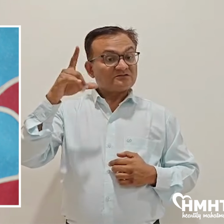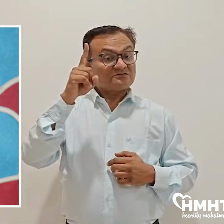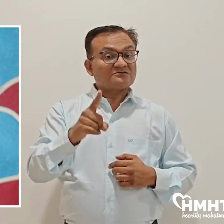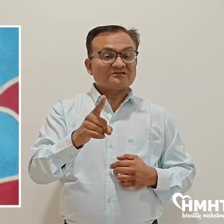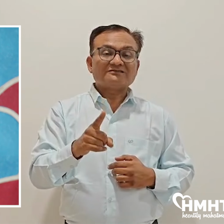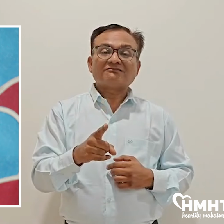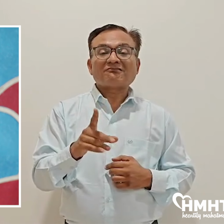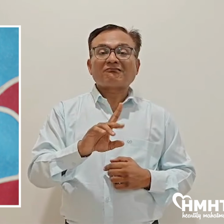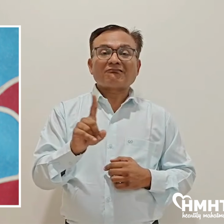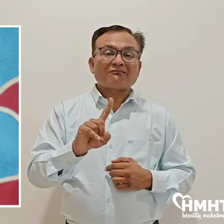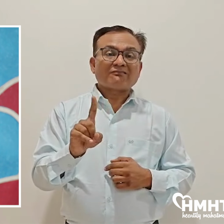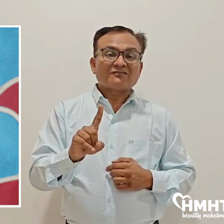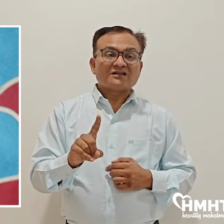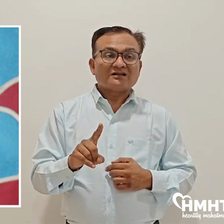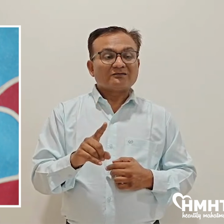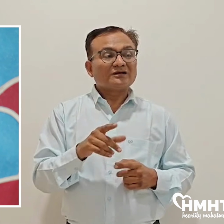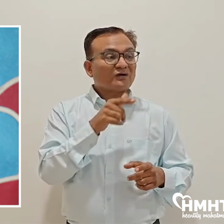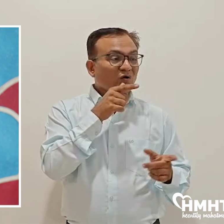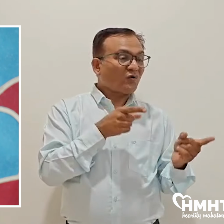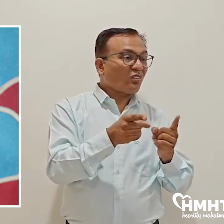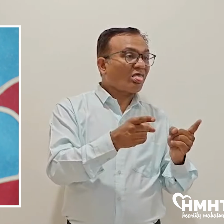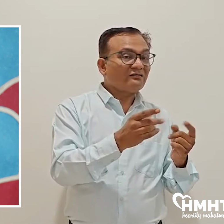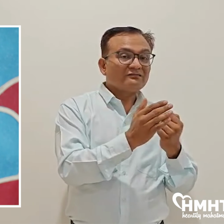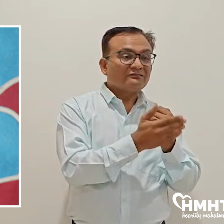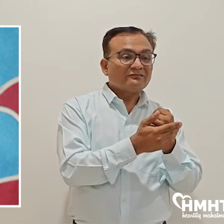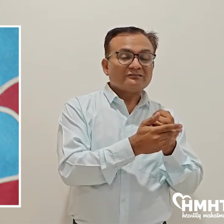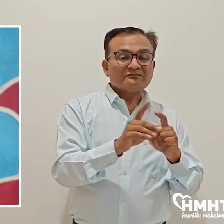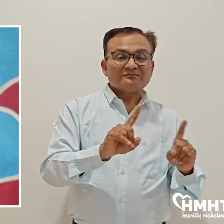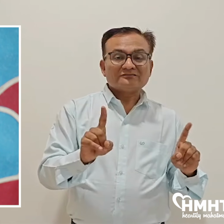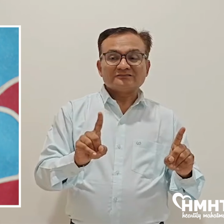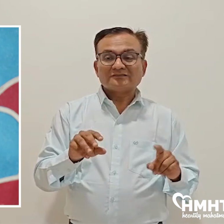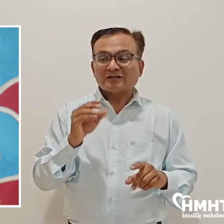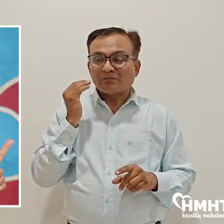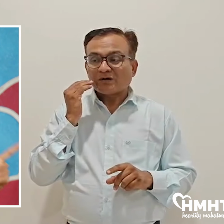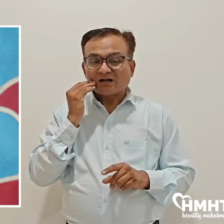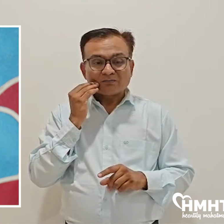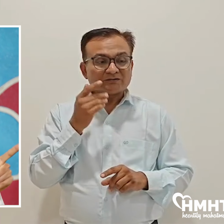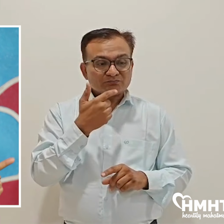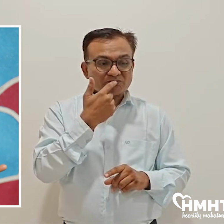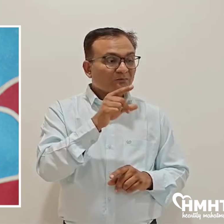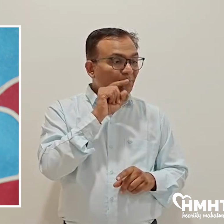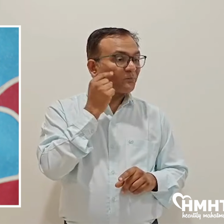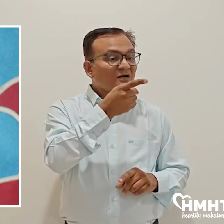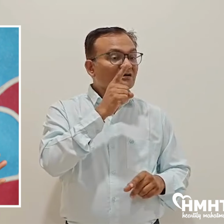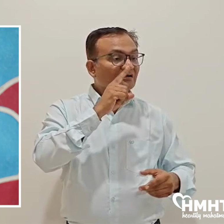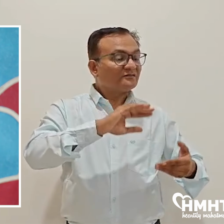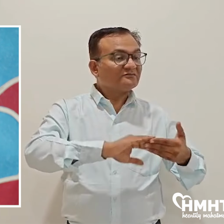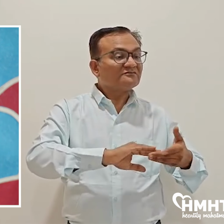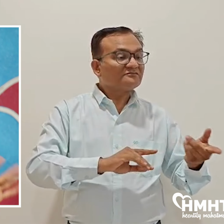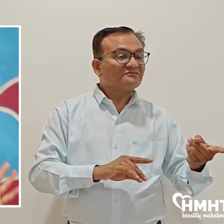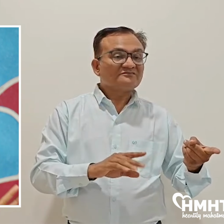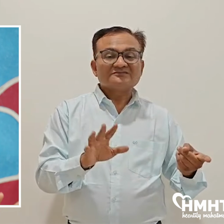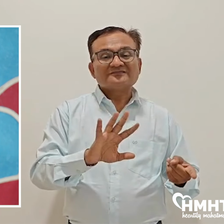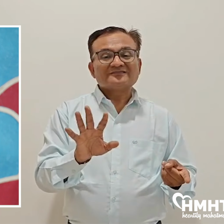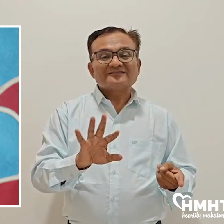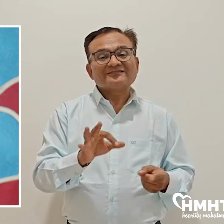અસત્ય થઈ જાય. અહિતાકારી હોય તો અસત્ય કહેવાય. તો આપણે કહે આપણા મધરને કહે તું મારા બાપની વાઈફ જ છે, તો નગ્ન સત્ય એ